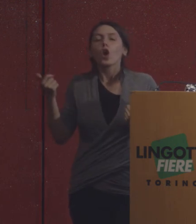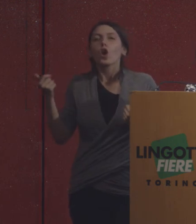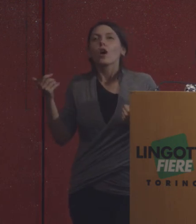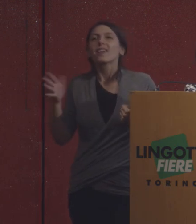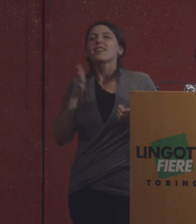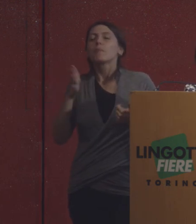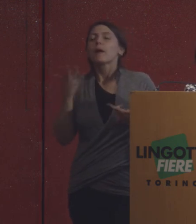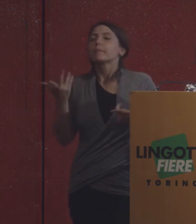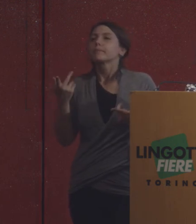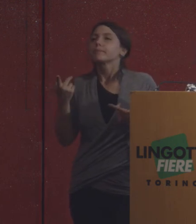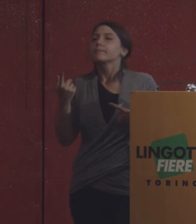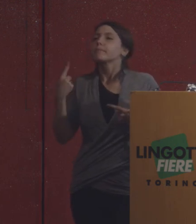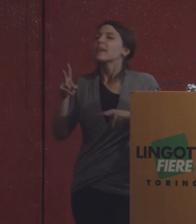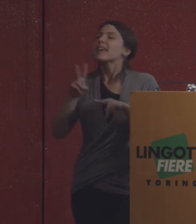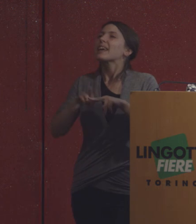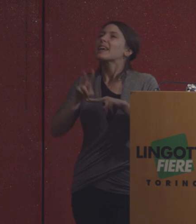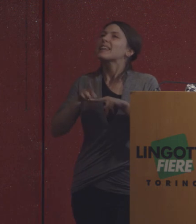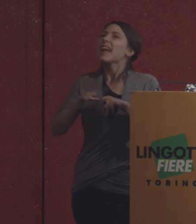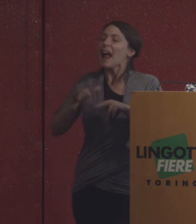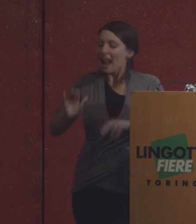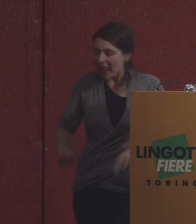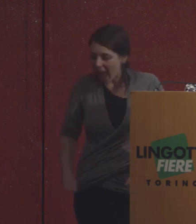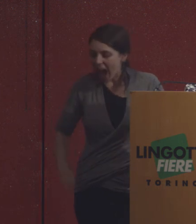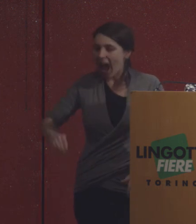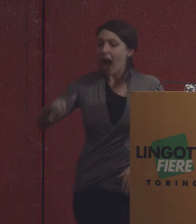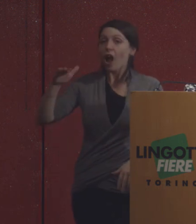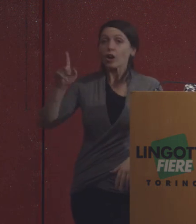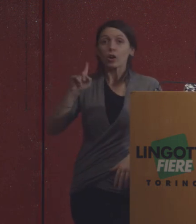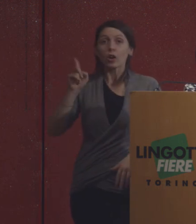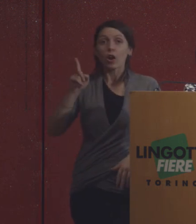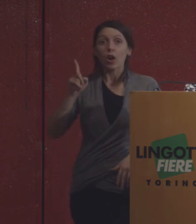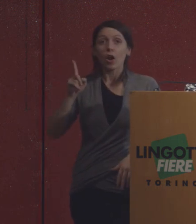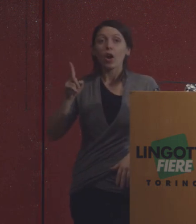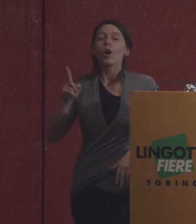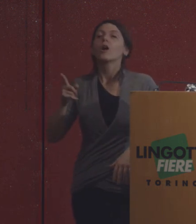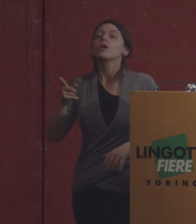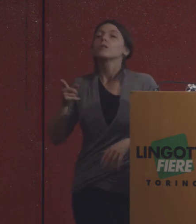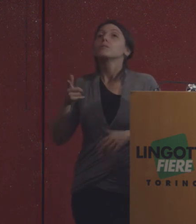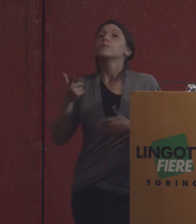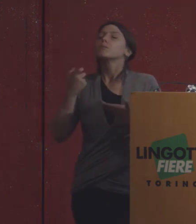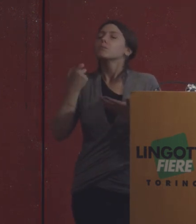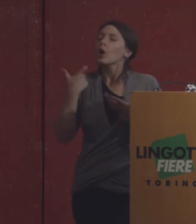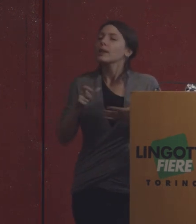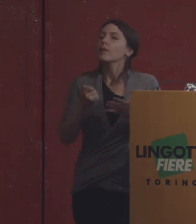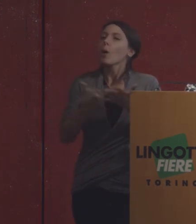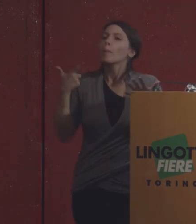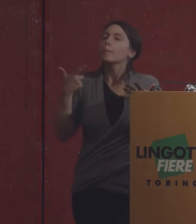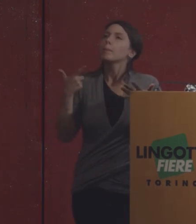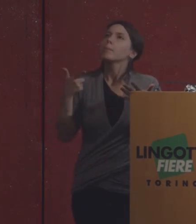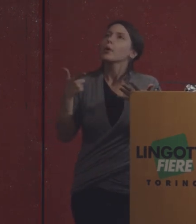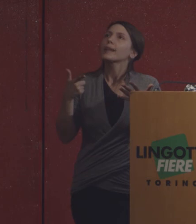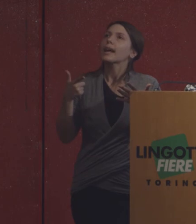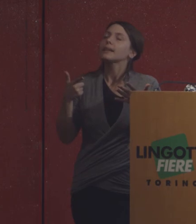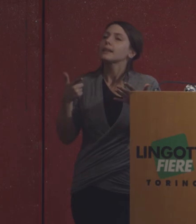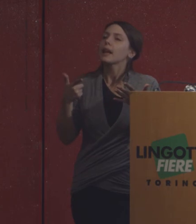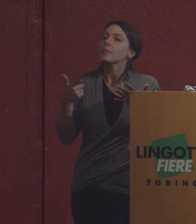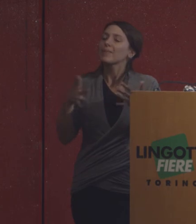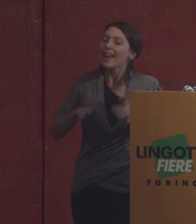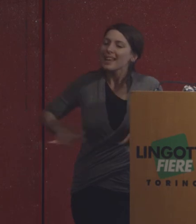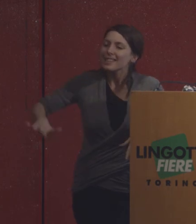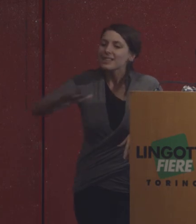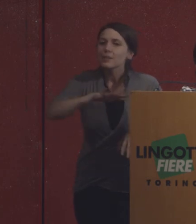apparente italiano dominato fin dall'infanzia. Le possibilità di ampliamento e di cammino nello spazio linguistico non trovano